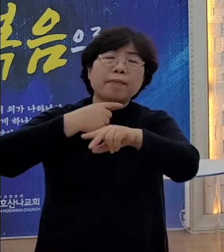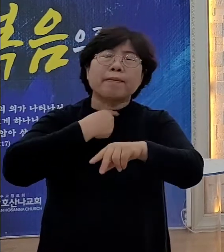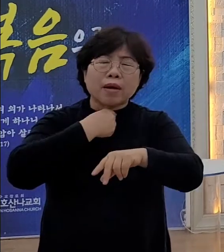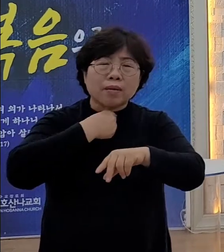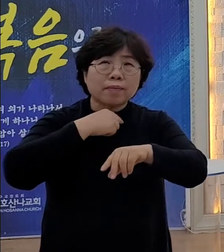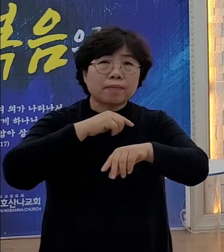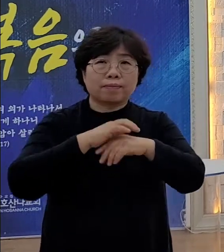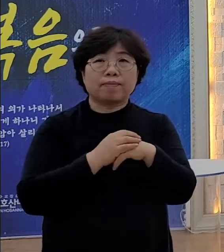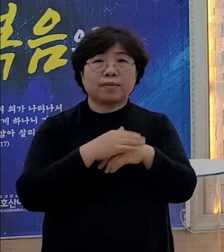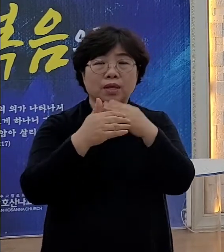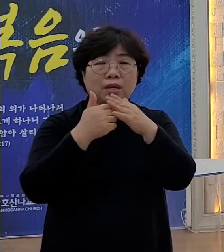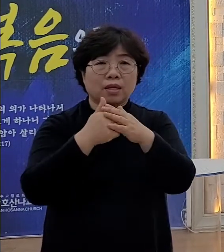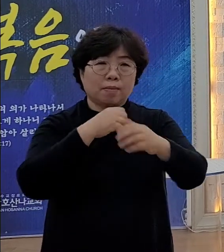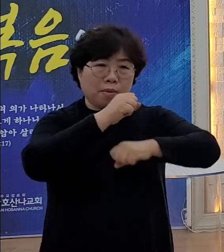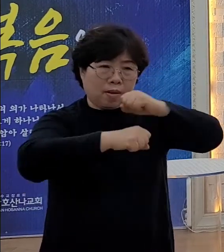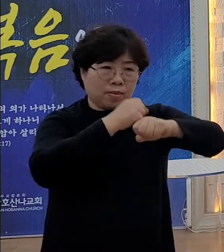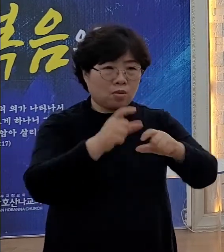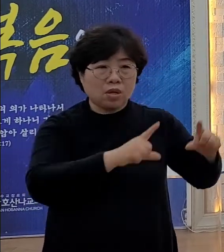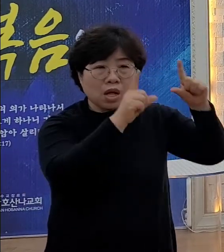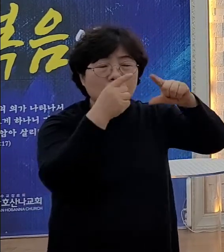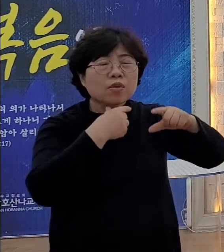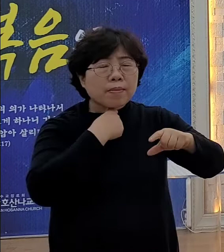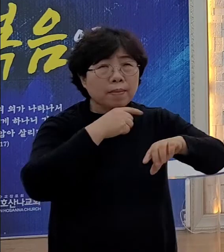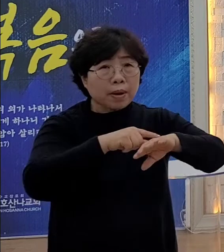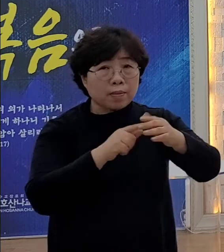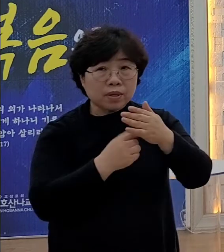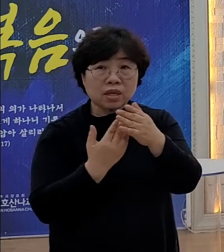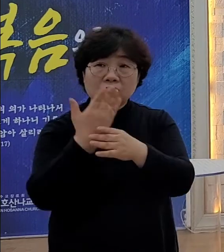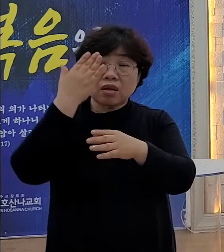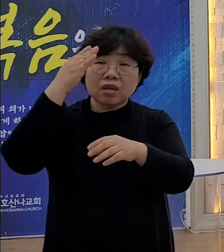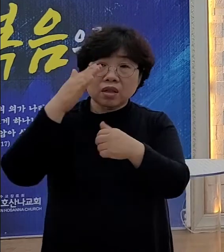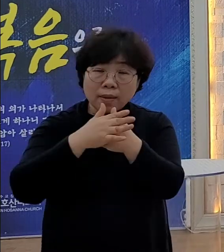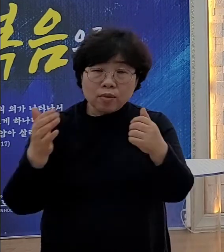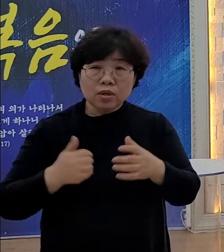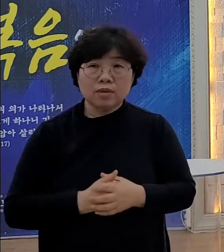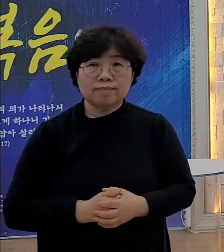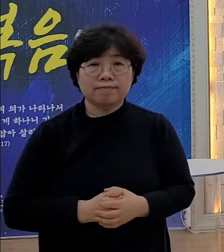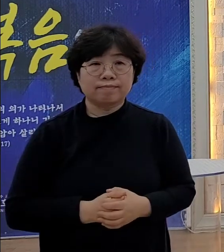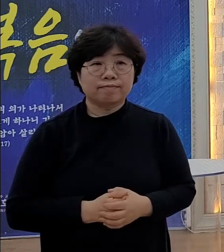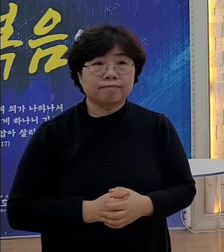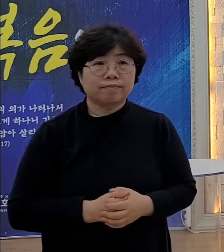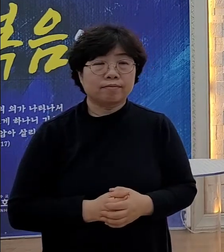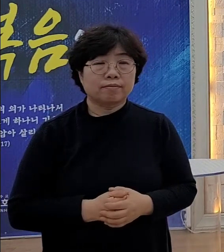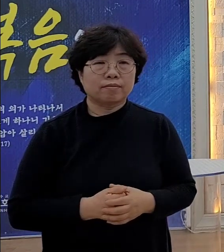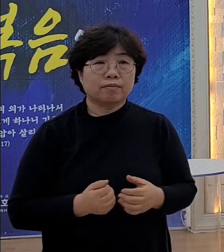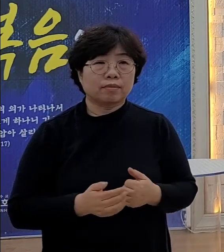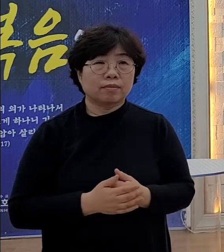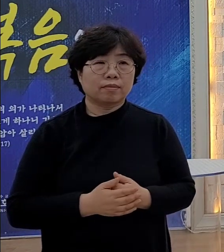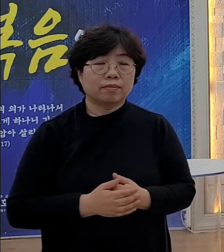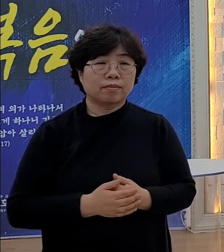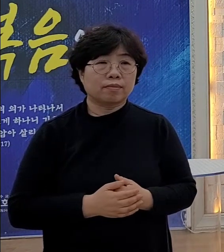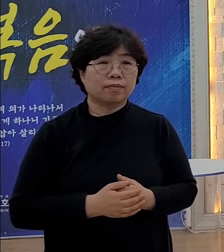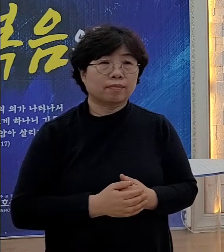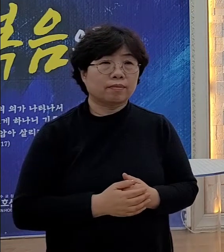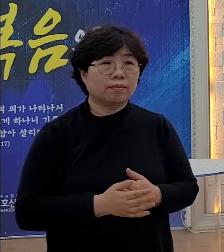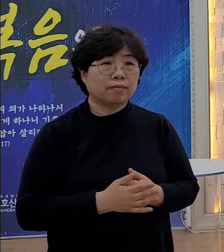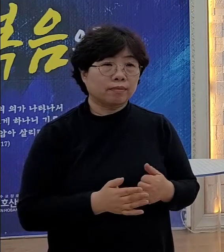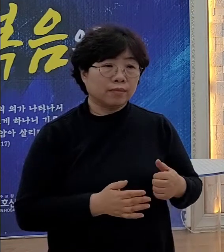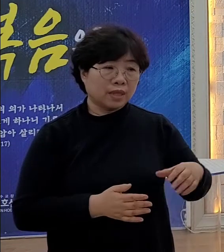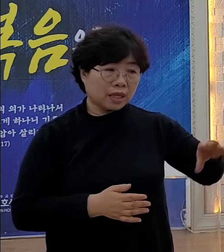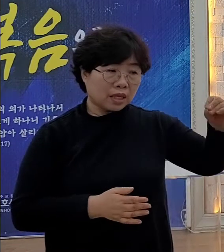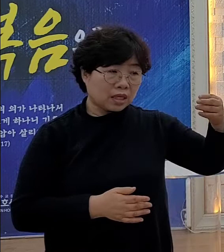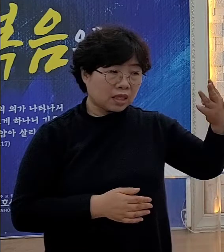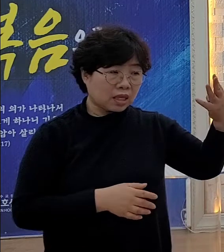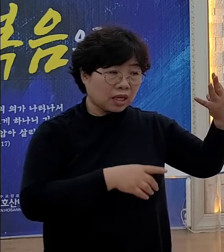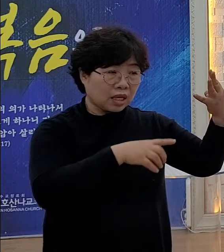마음, 이게 발동했다는 거죠. 그래서 여러분 창세기 4장